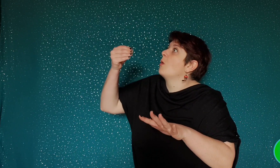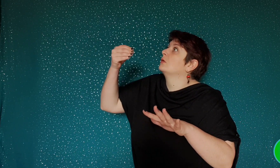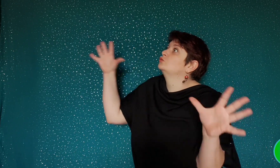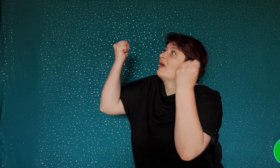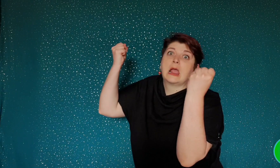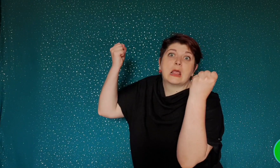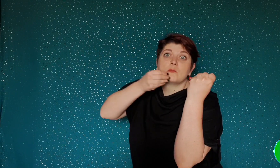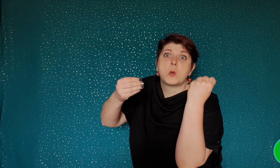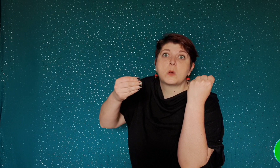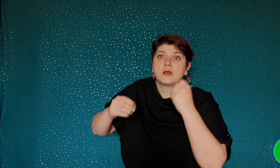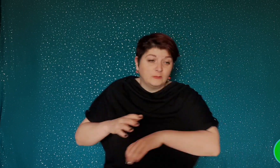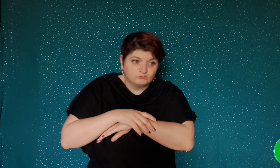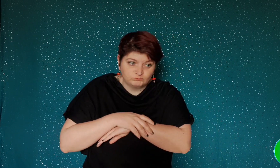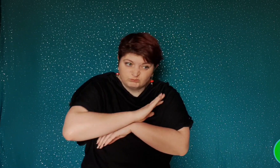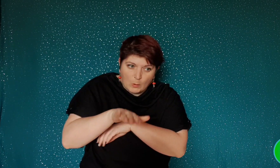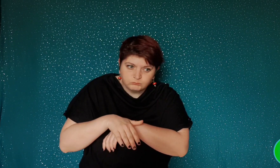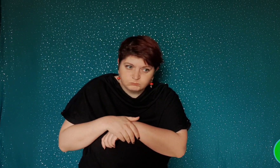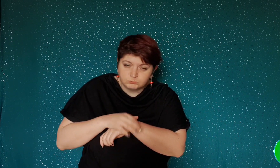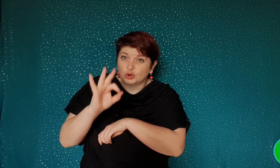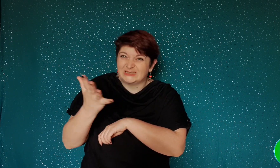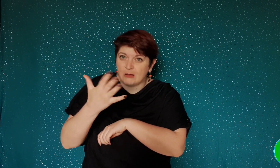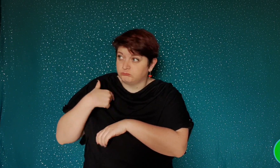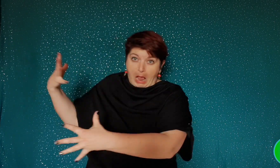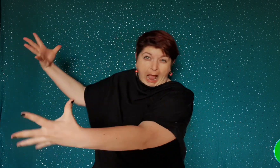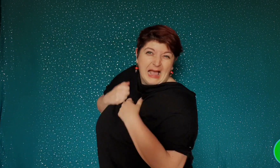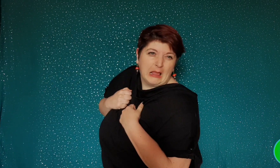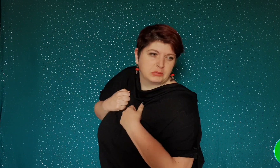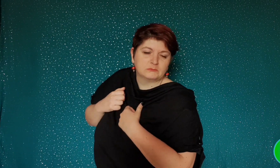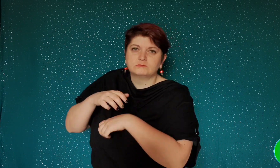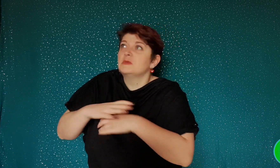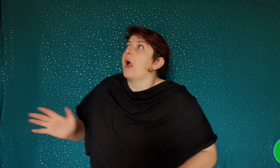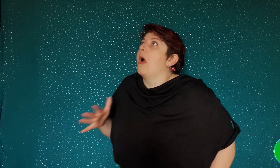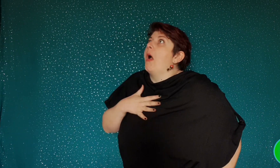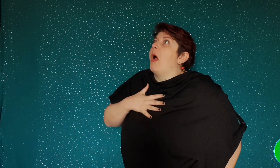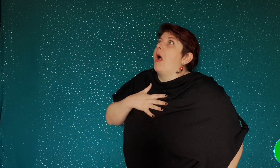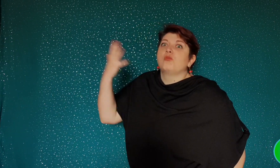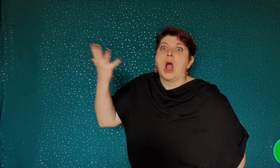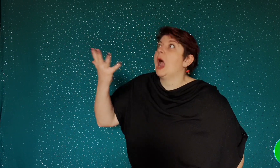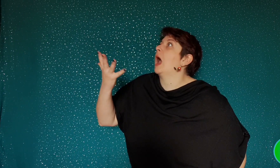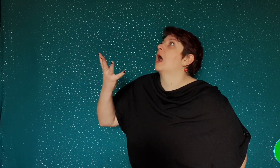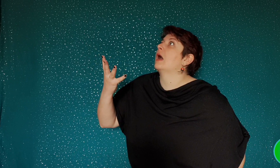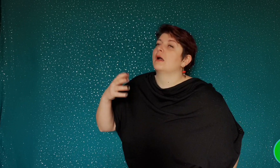Alors, tu étais sauvé, grand-père, dit Marianne. Non, c'est à ce moment-là qu'ils m'ont pris. Qui?